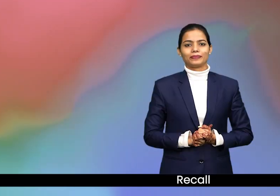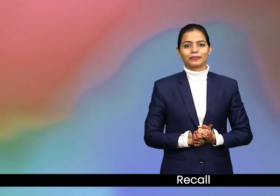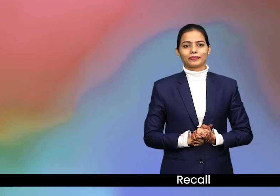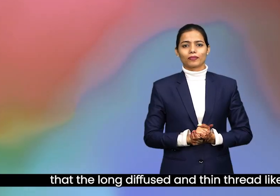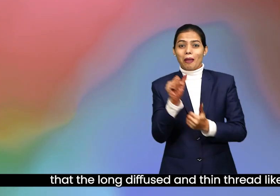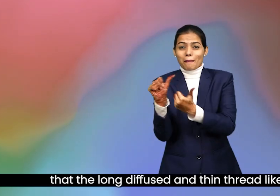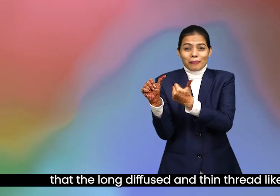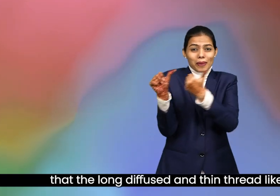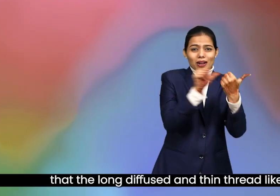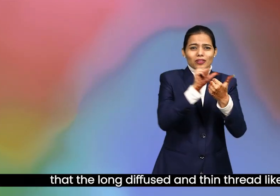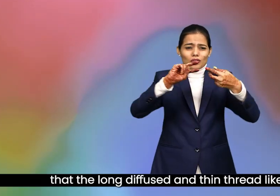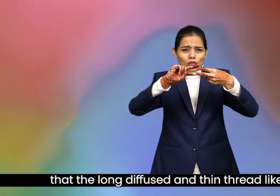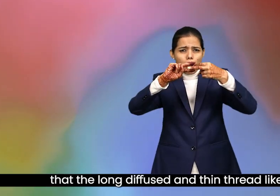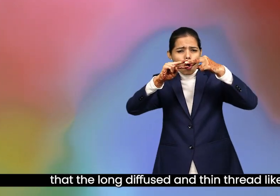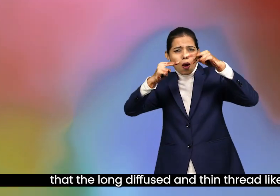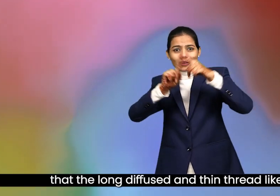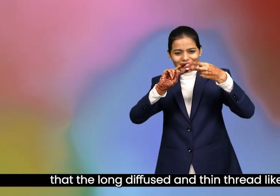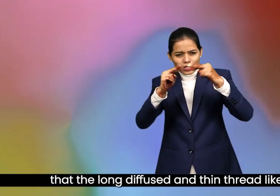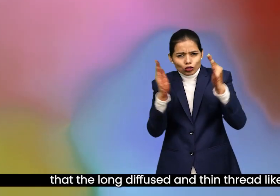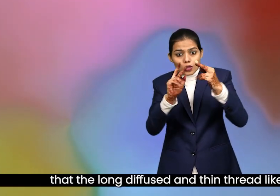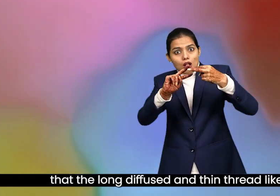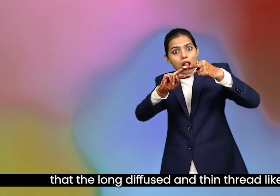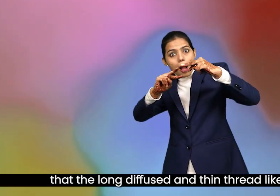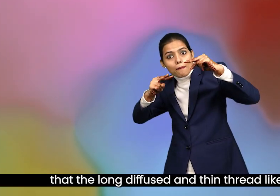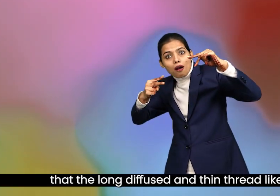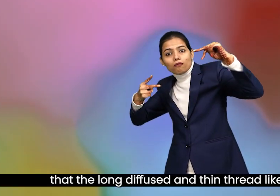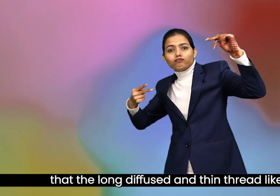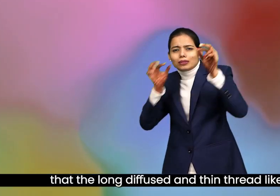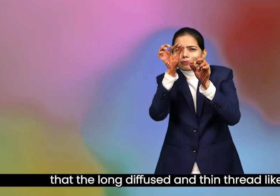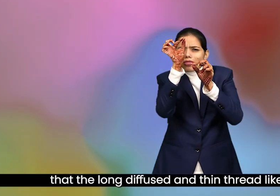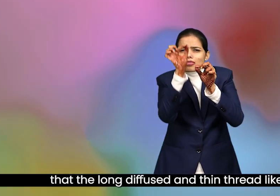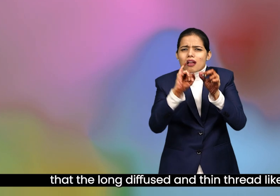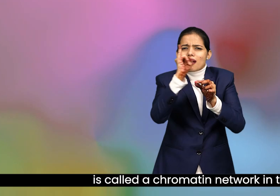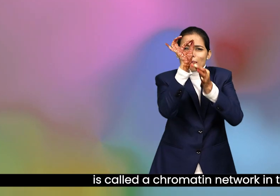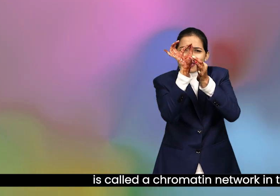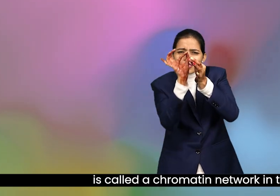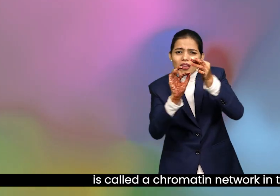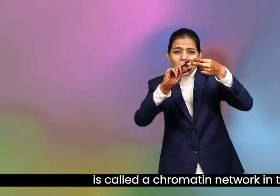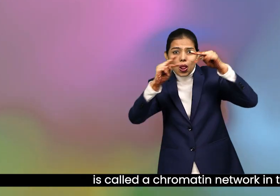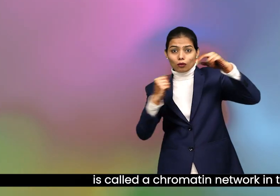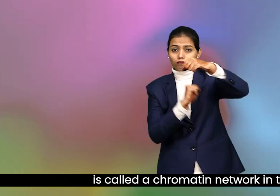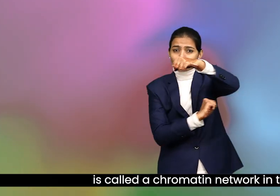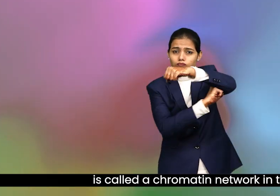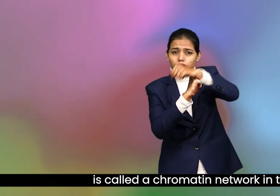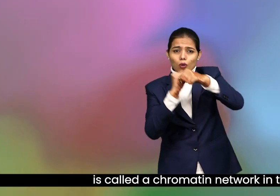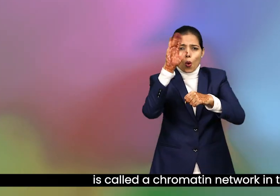நீண்ட Recall that பரவிய the மற்றும் long, மெல்லிய நூல் diffused போன்ற and அமைப்பு thin thread-like structure is called நியூக்ளியர் the chromatin பிளாசாவில் network மரபணு வலை in the